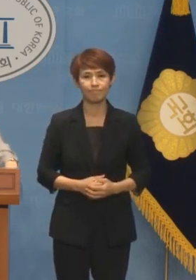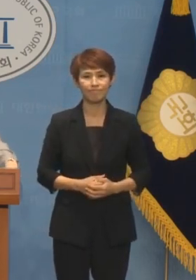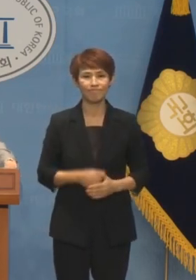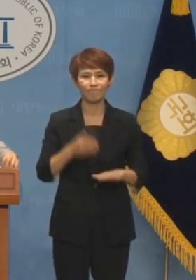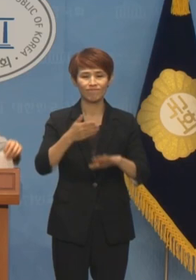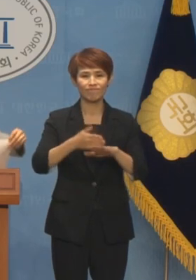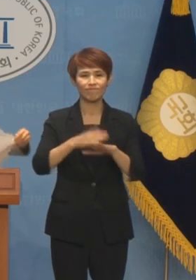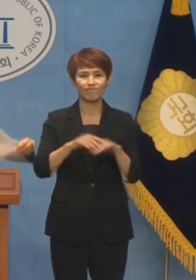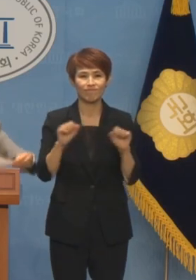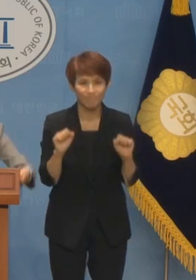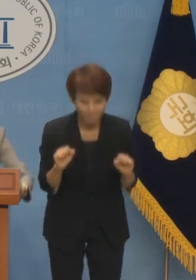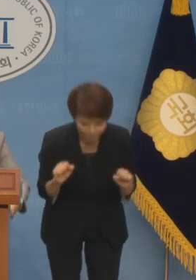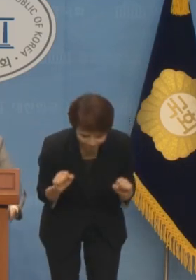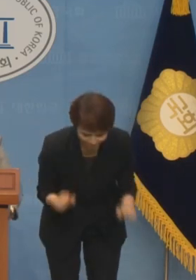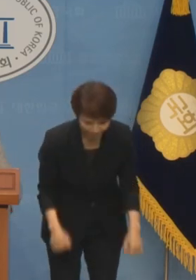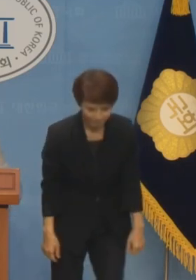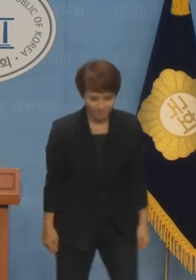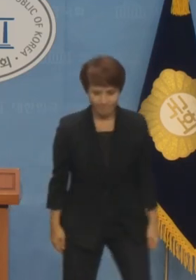감사합니다.